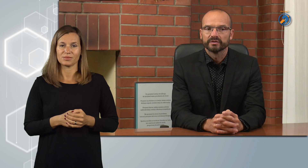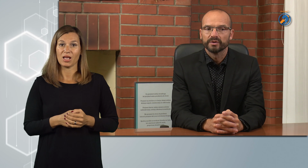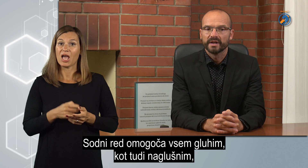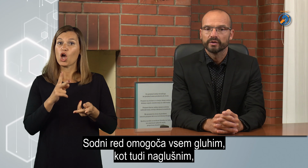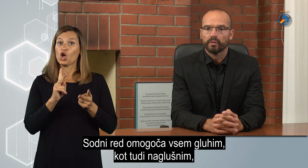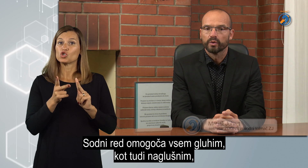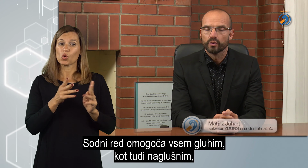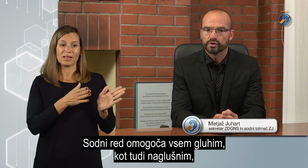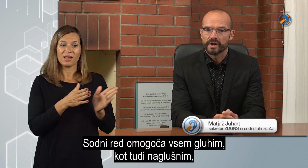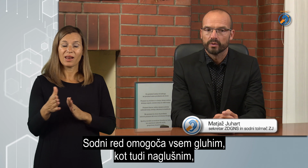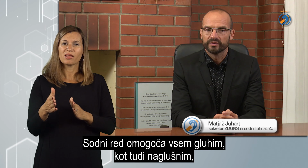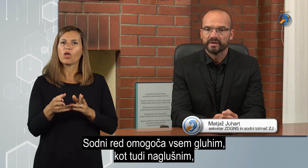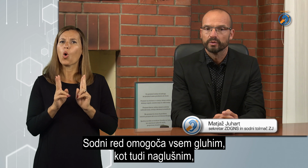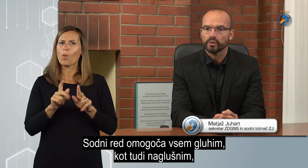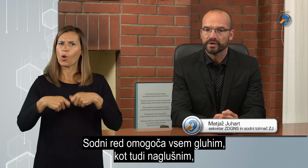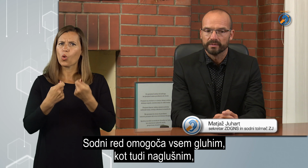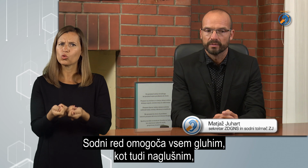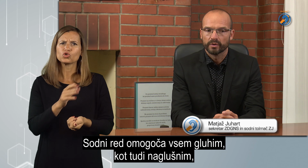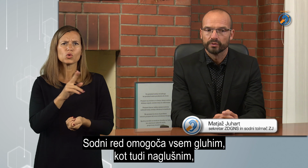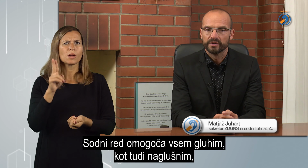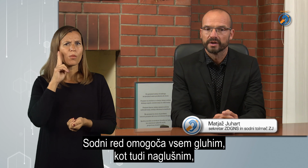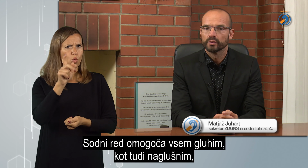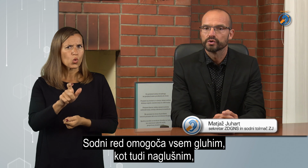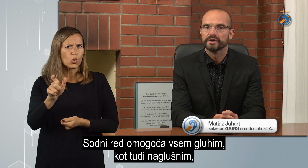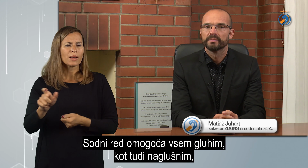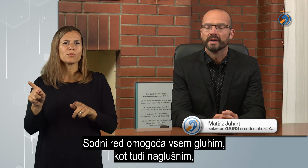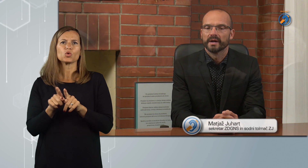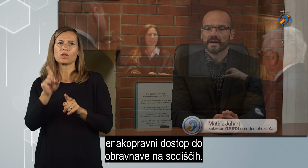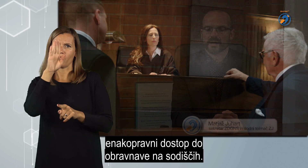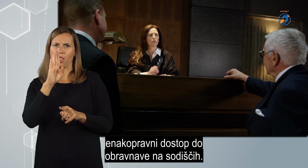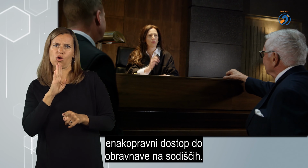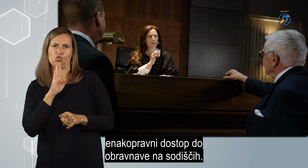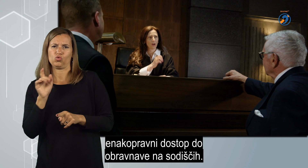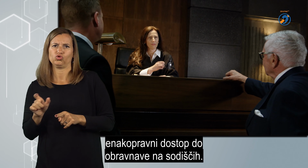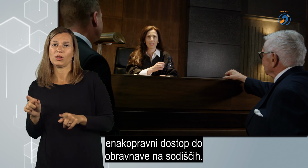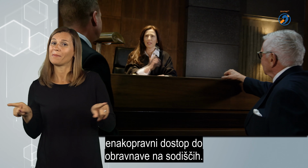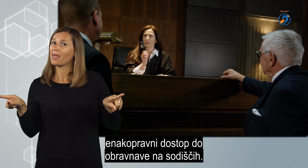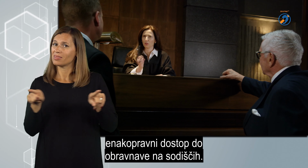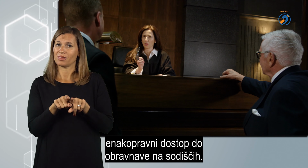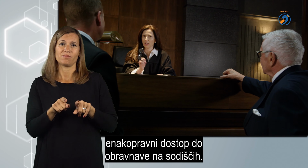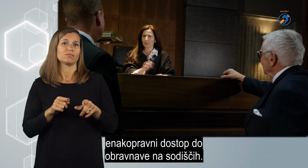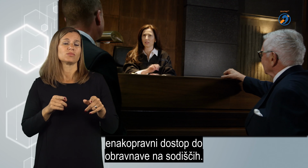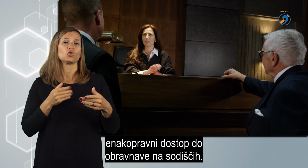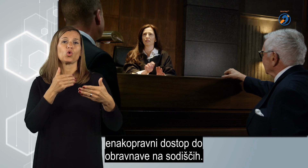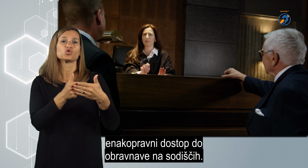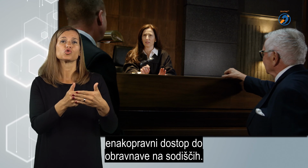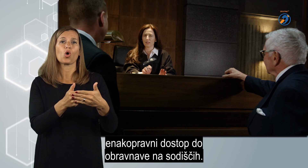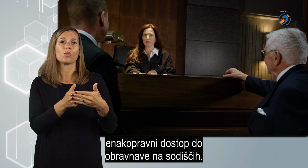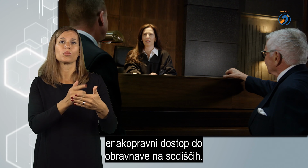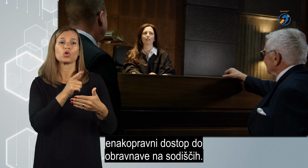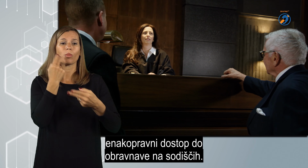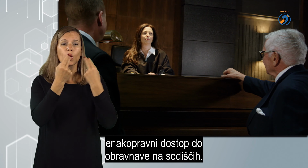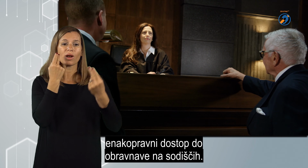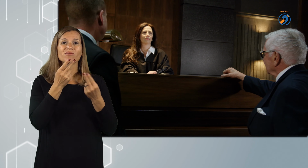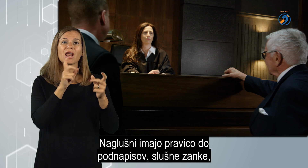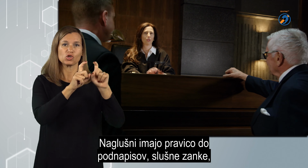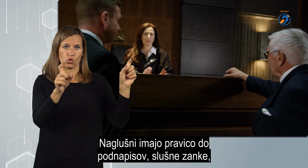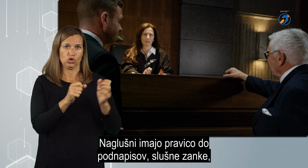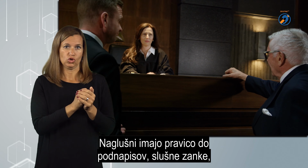Sodni red omogoča vsem gluhim, kot tudi naglušnim, enakoreden dostop do obravnavno sodiščih.